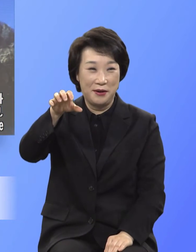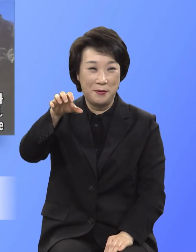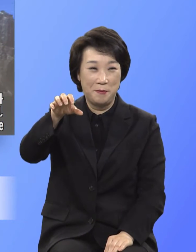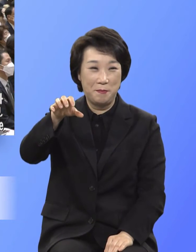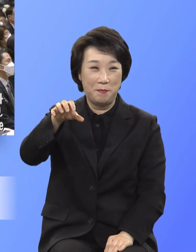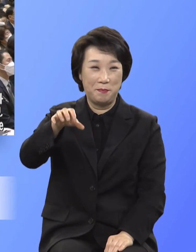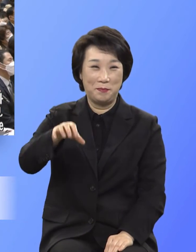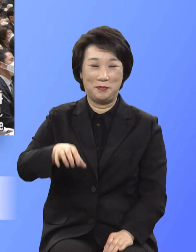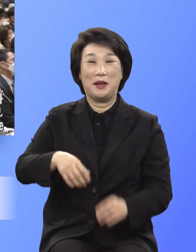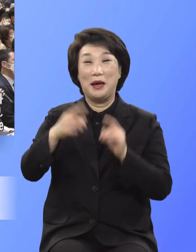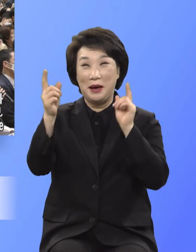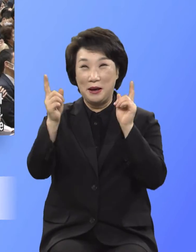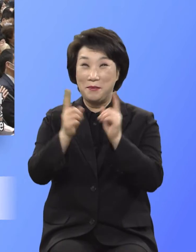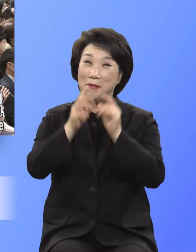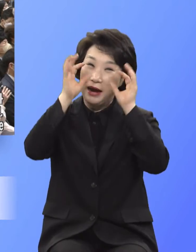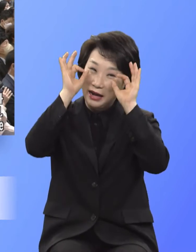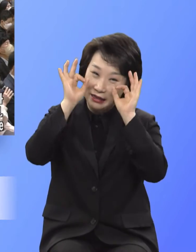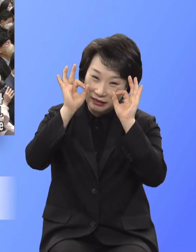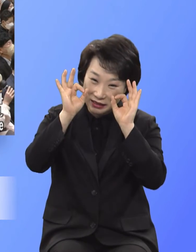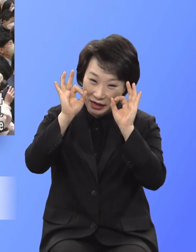천국문에서